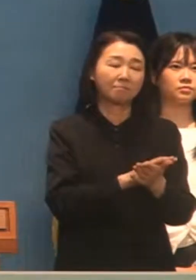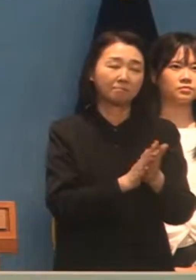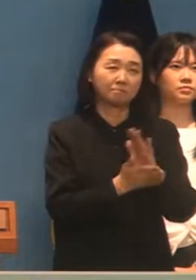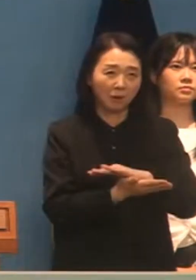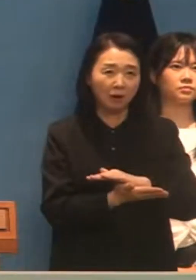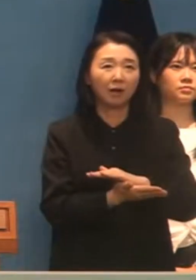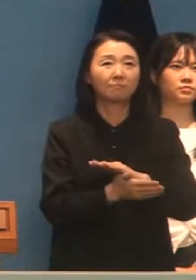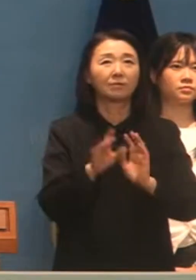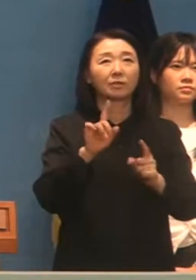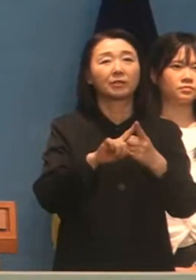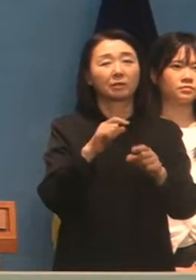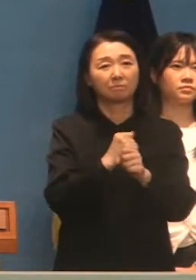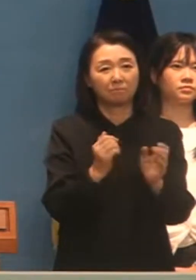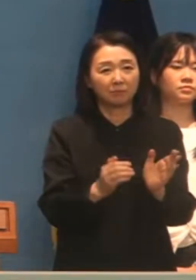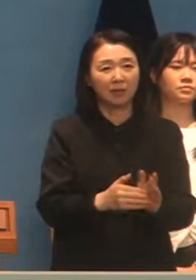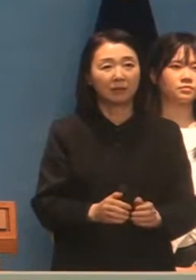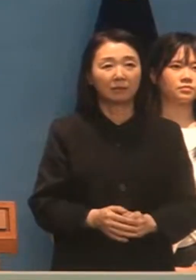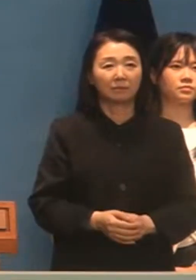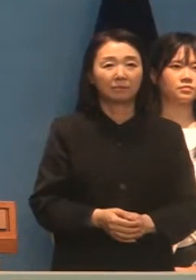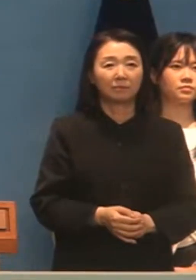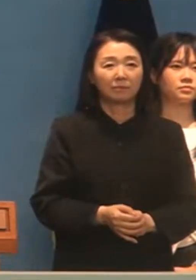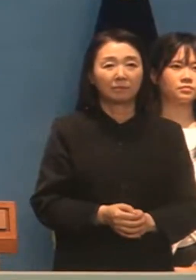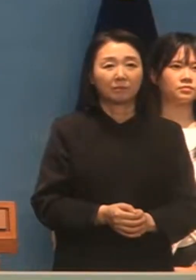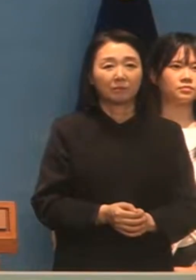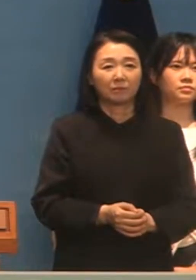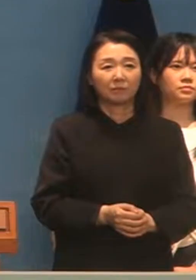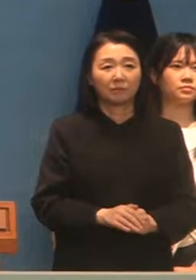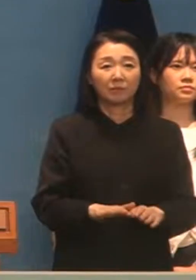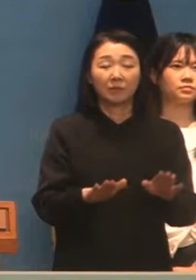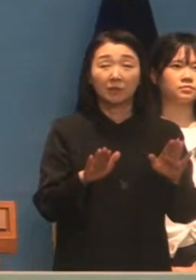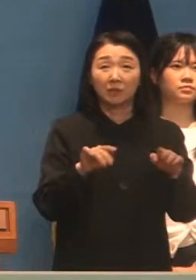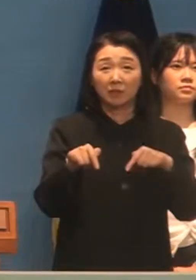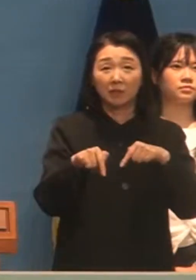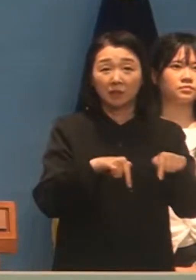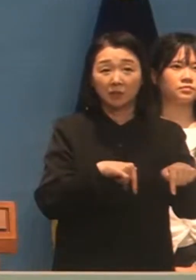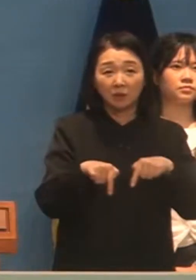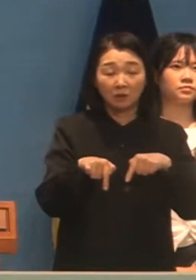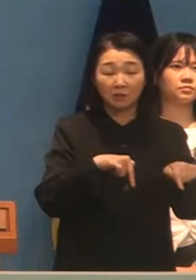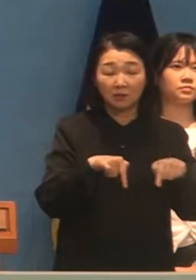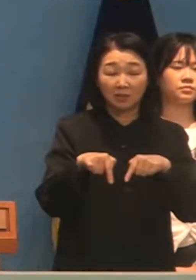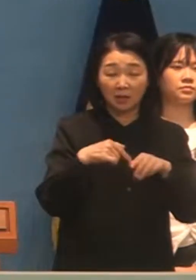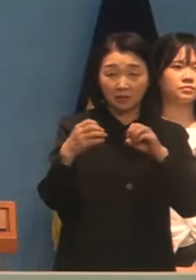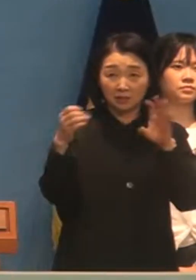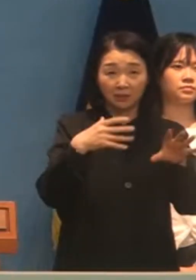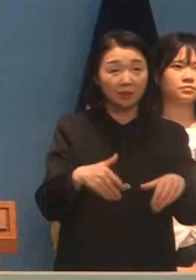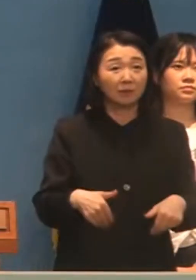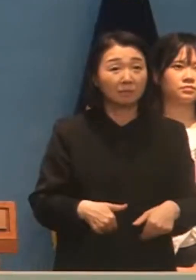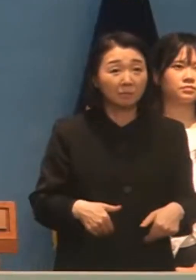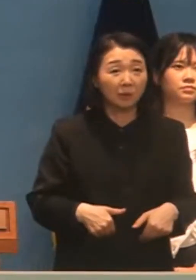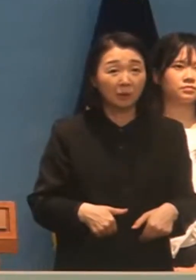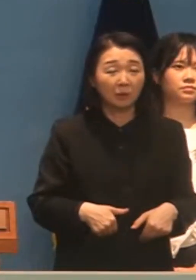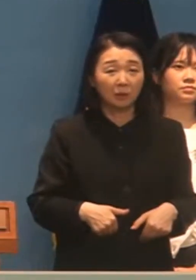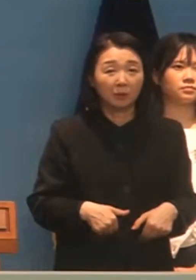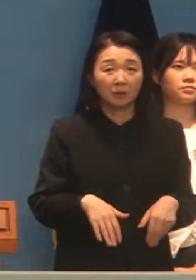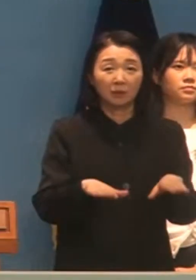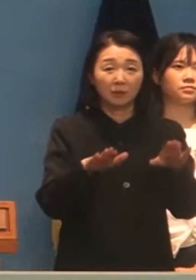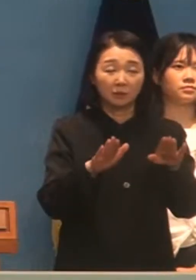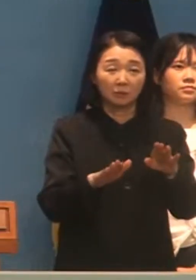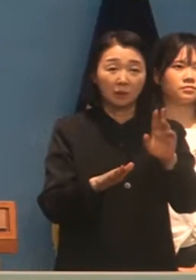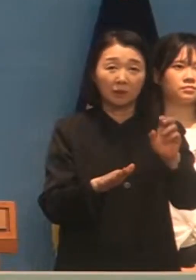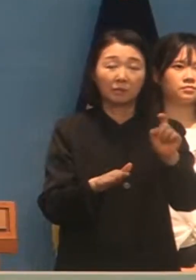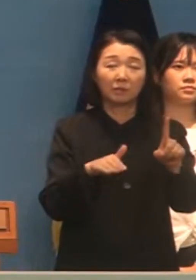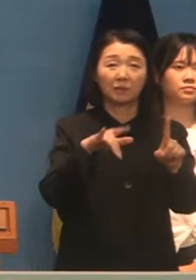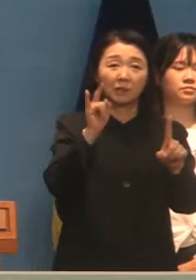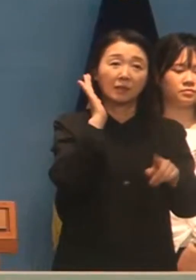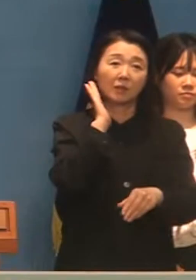변화를 현실로 만들어냈습니다. 이제 정치가 응답할 차례입니다. 특히 이번 21대